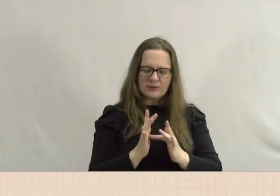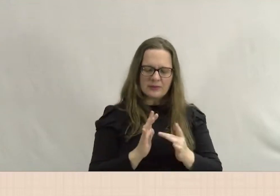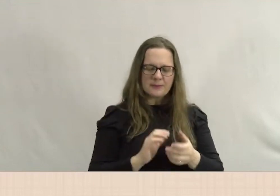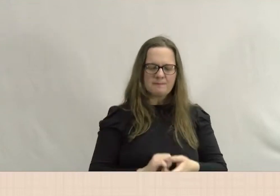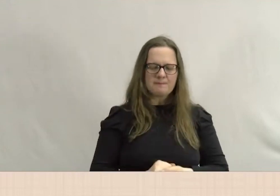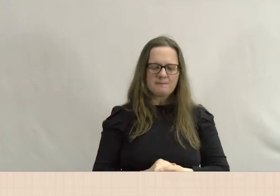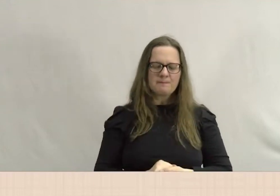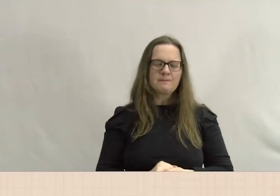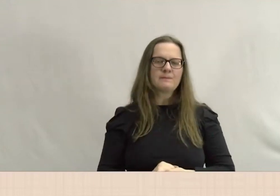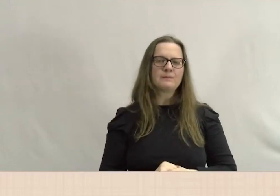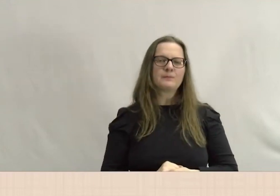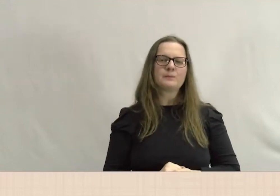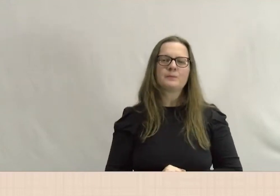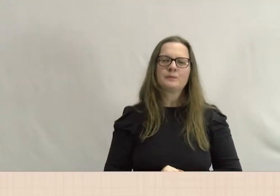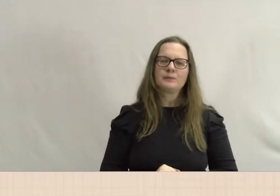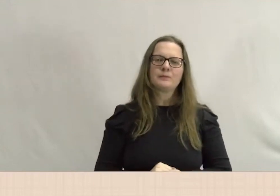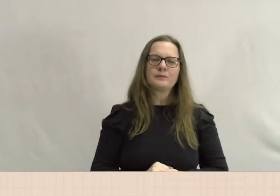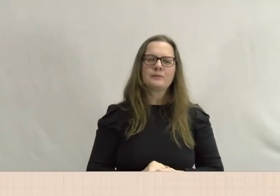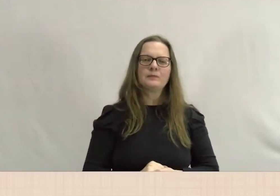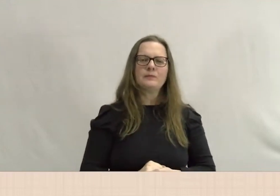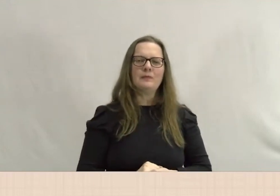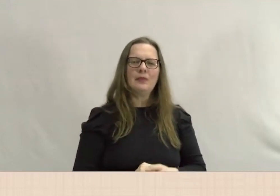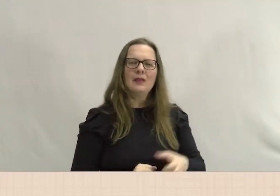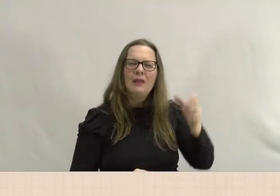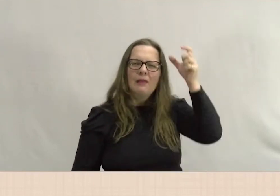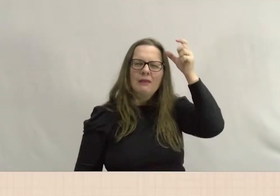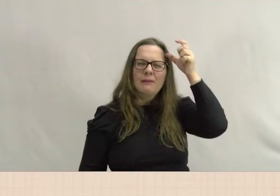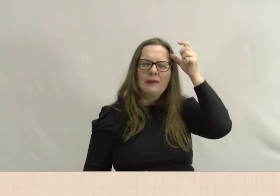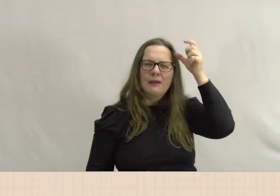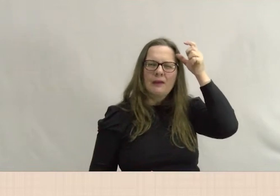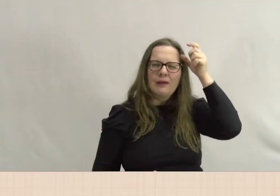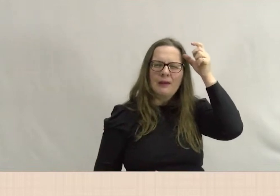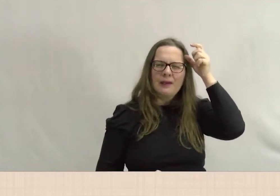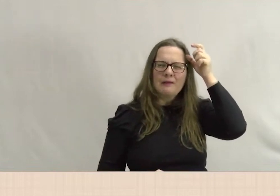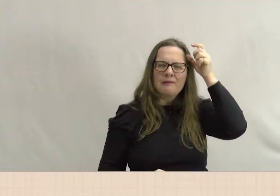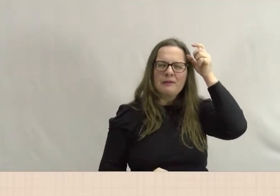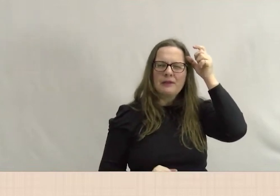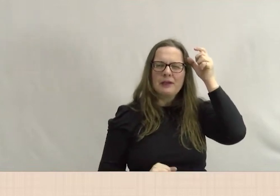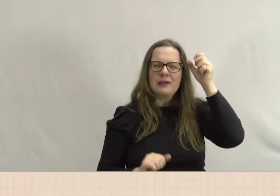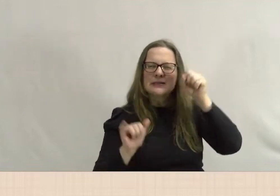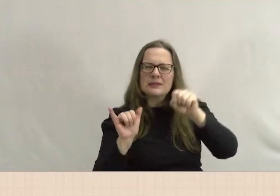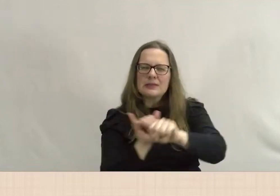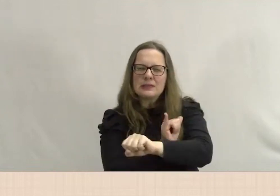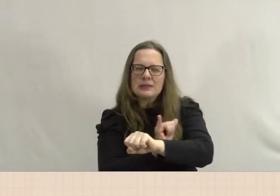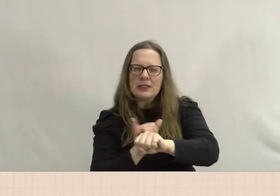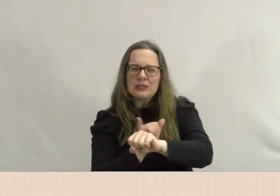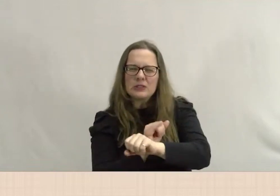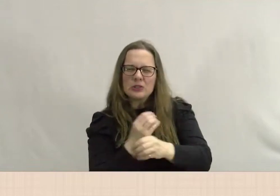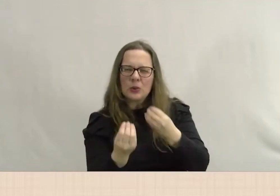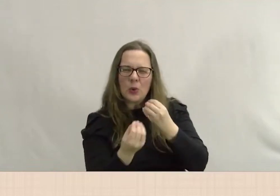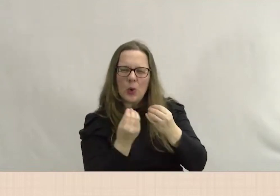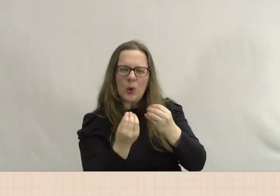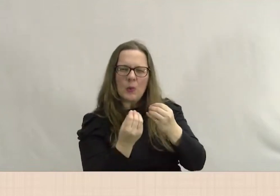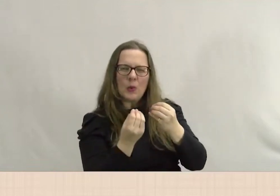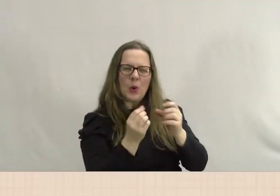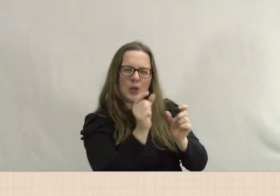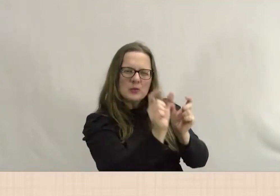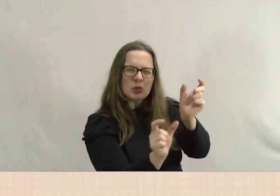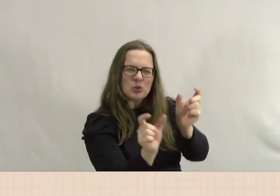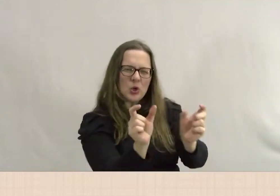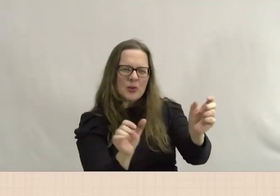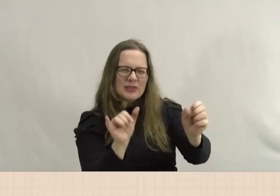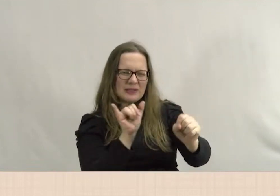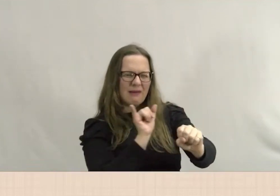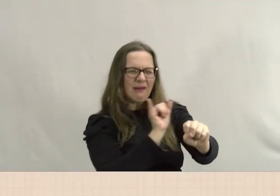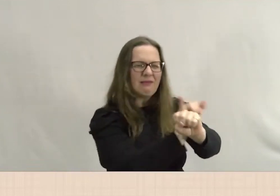Aí o que ele fez? Pondo dúvida, ofereceu a capacidade para o homem,